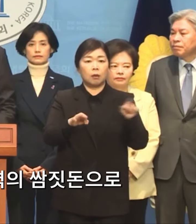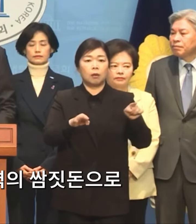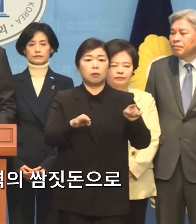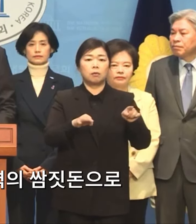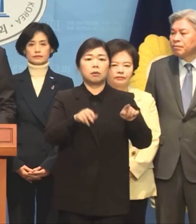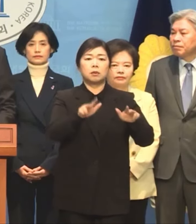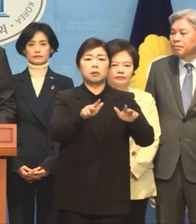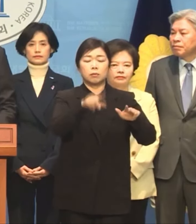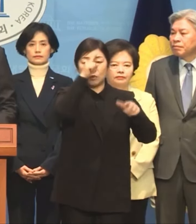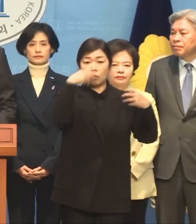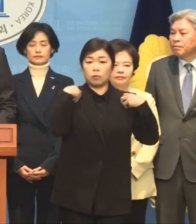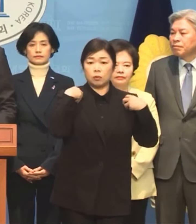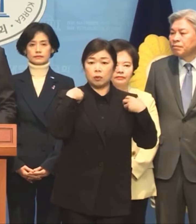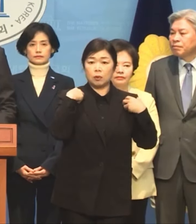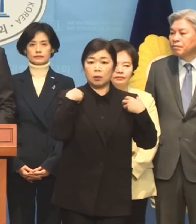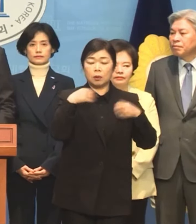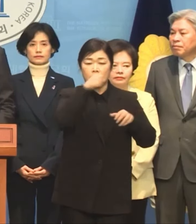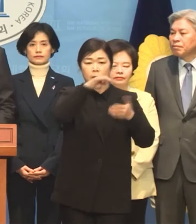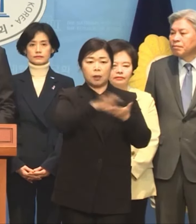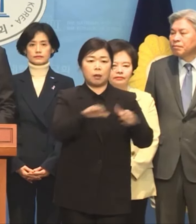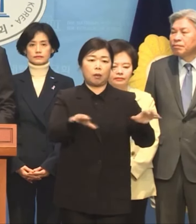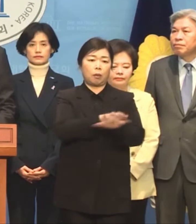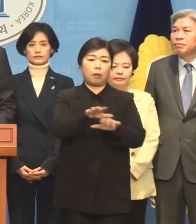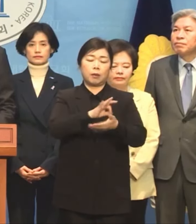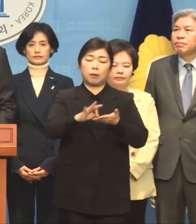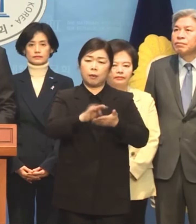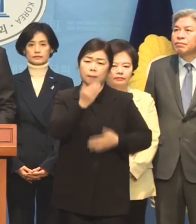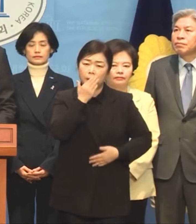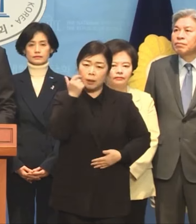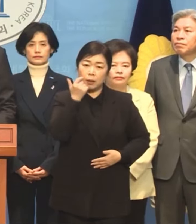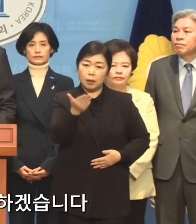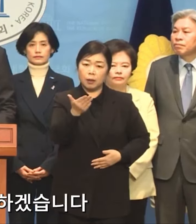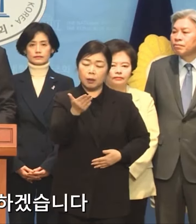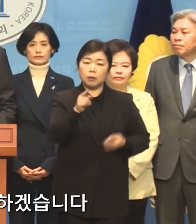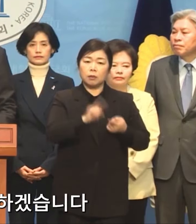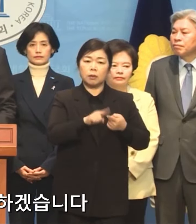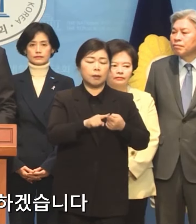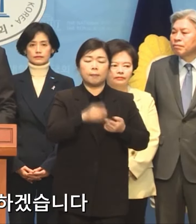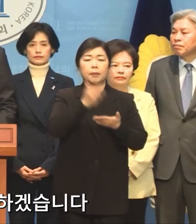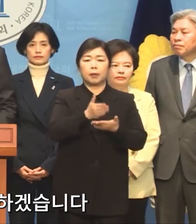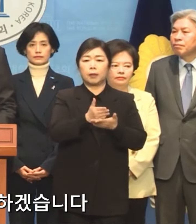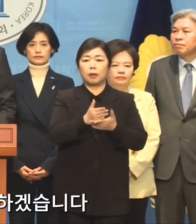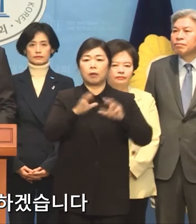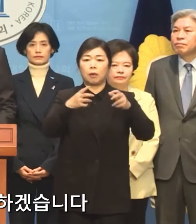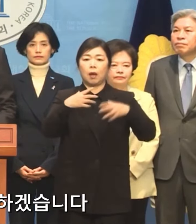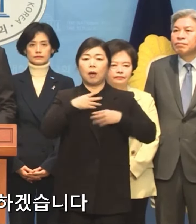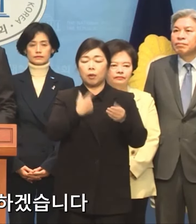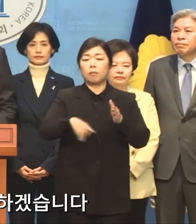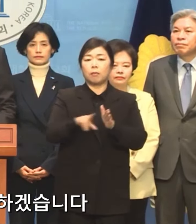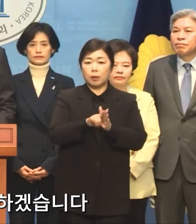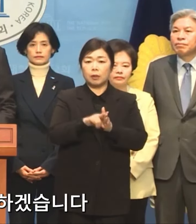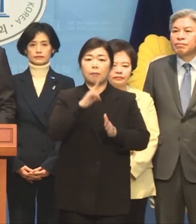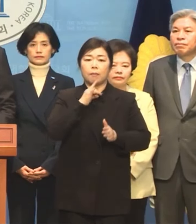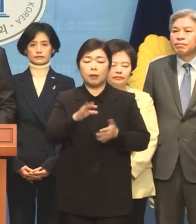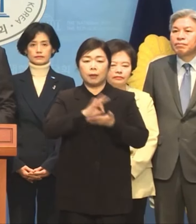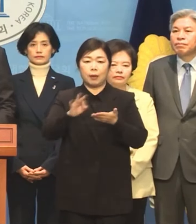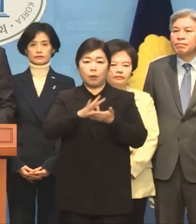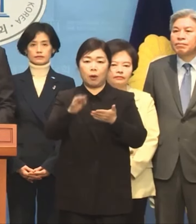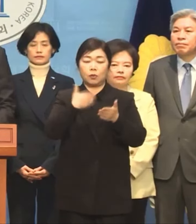전락하지 않고 국가 보을 안보를 위해서만 사용되도록 개선 방안을